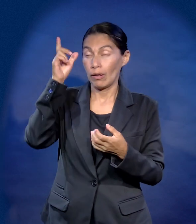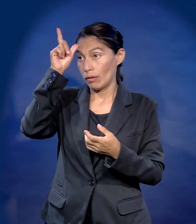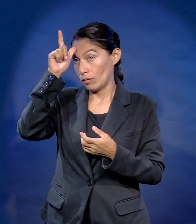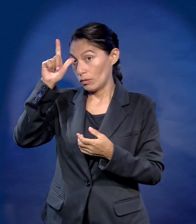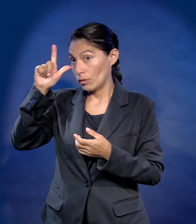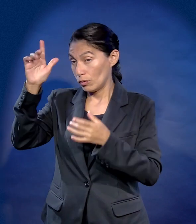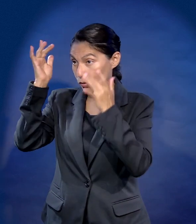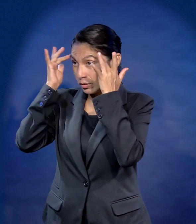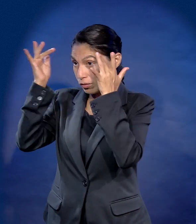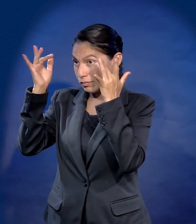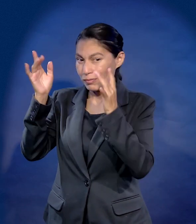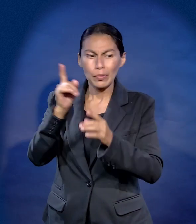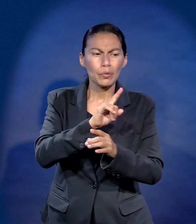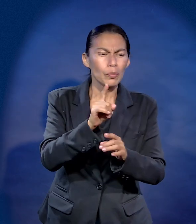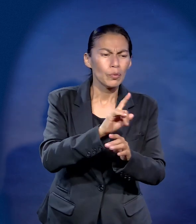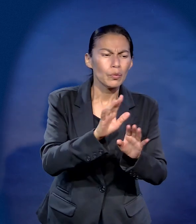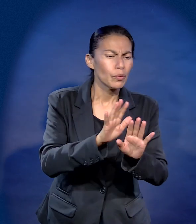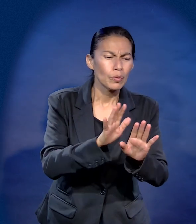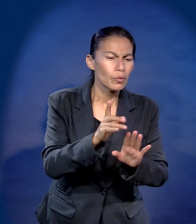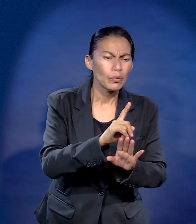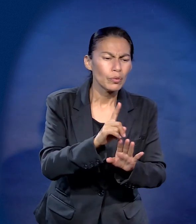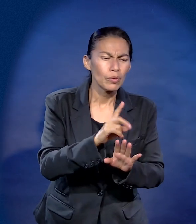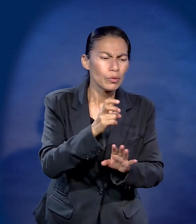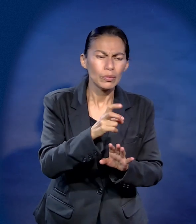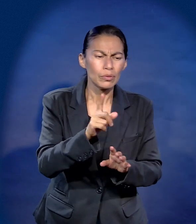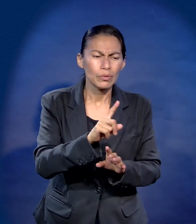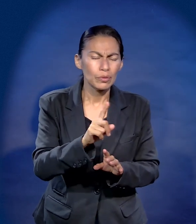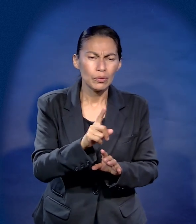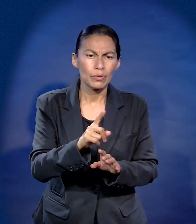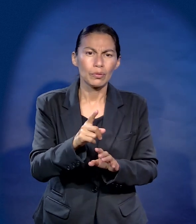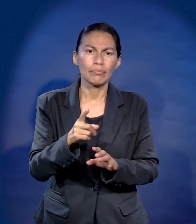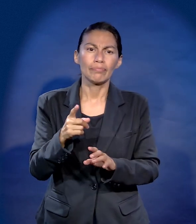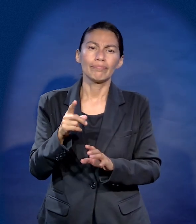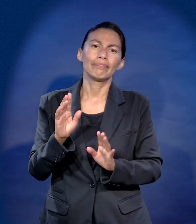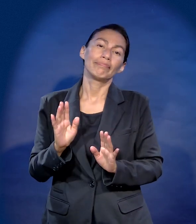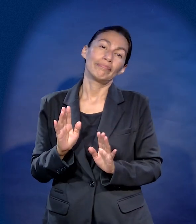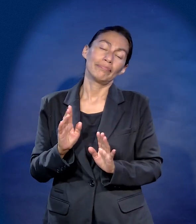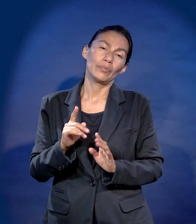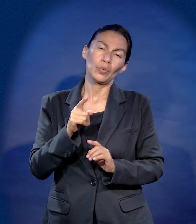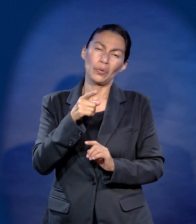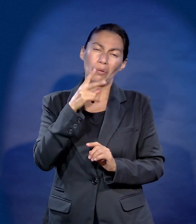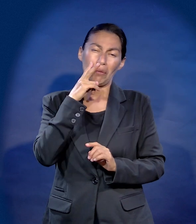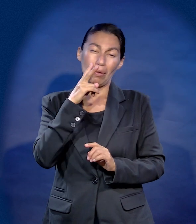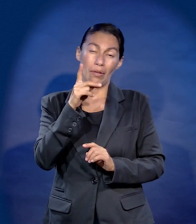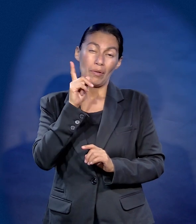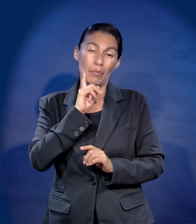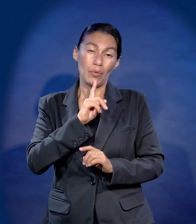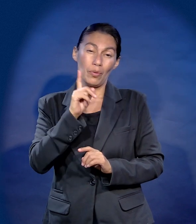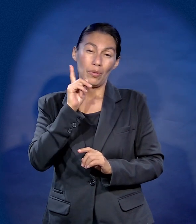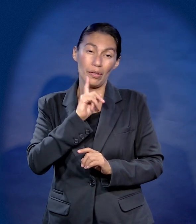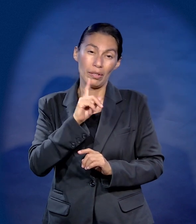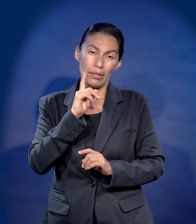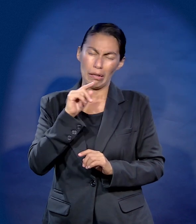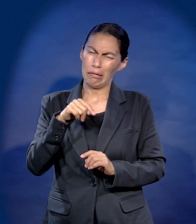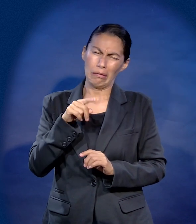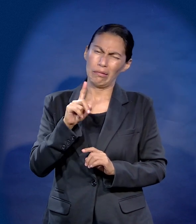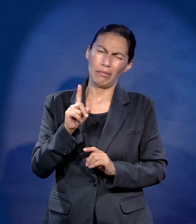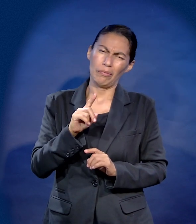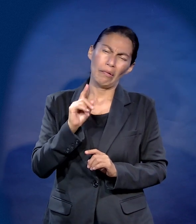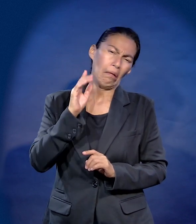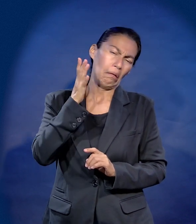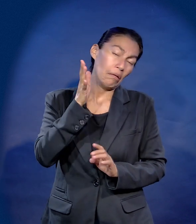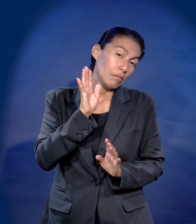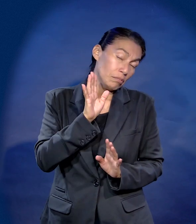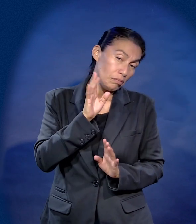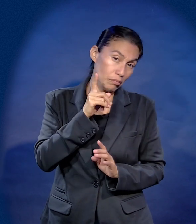Y el Espíritu Santo dice, Luis, eso no es así, pero usted insiste, insiste, insiste. Usted de pronto ve una dama, lejos